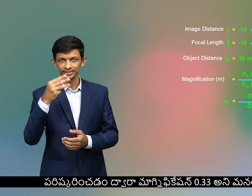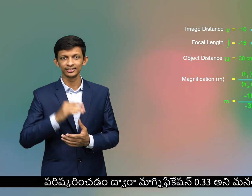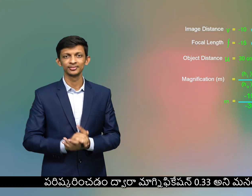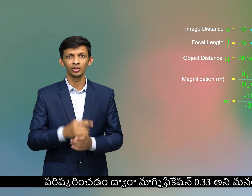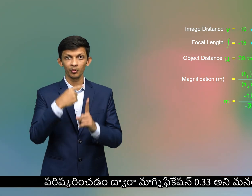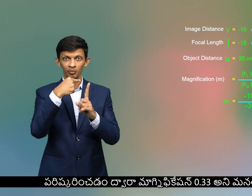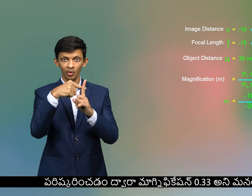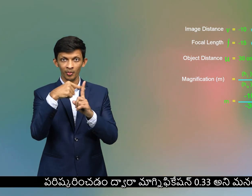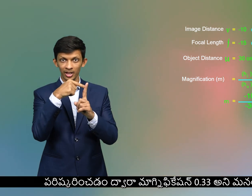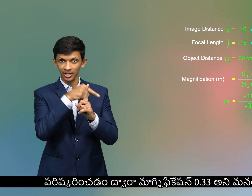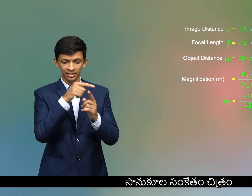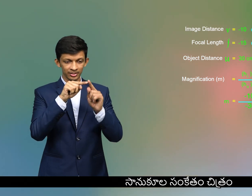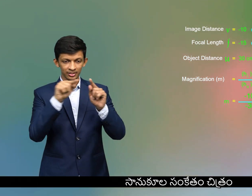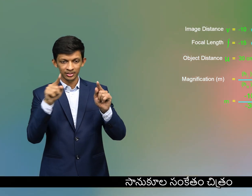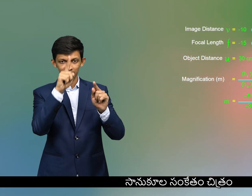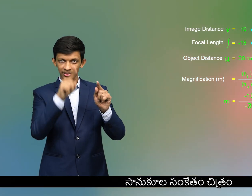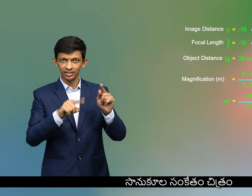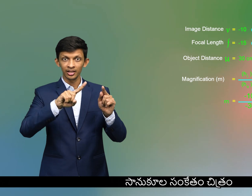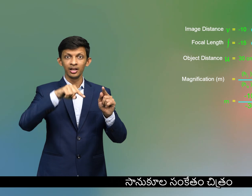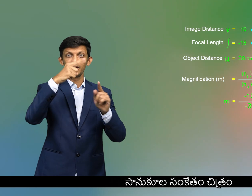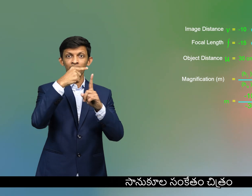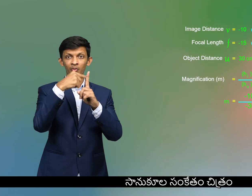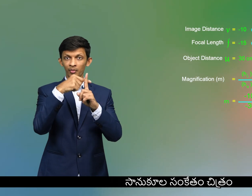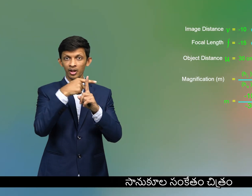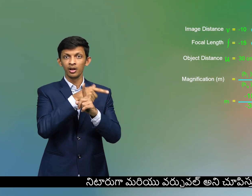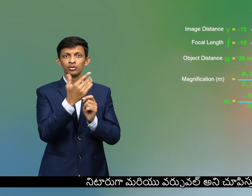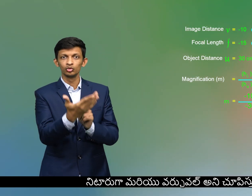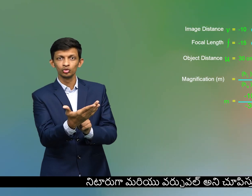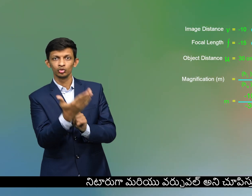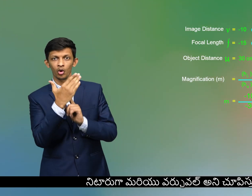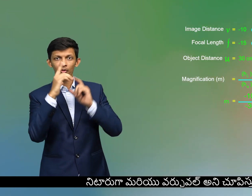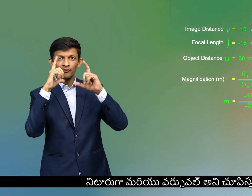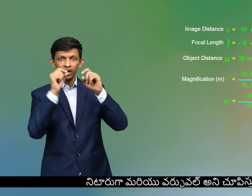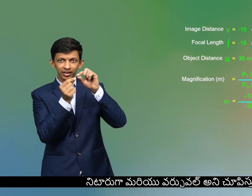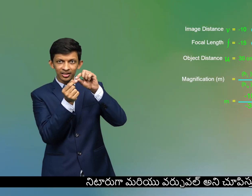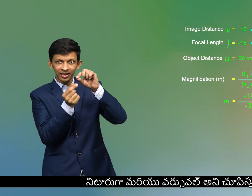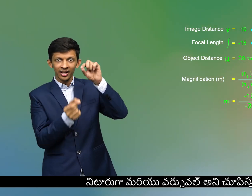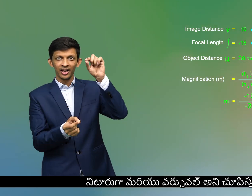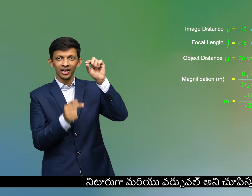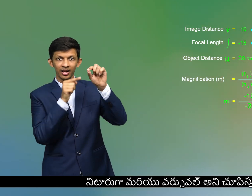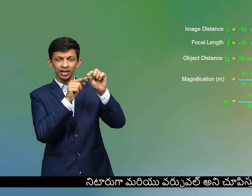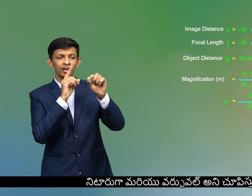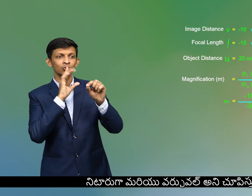0.33 అని మనం పొందుతాము. సానుకూల సంకేతం చిత్రం నిటారుగా మరియు వర్చువల్ అని